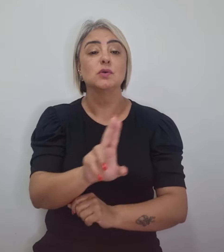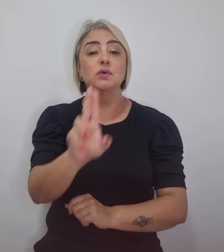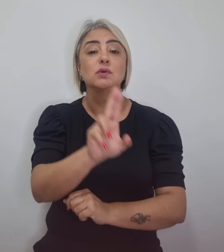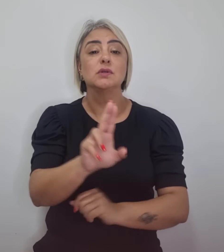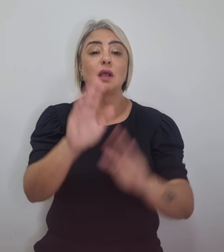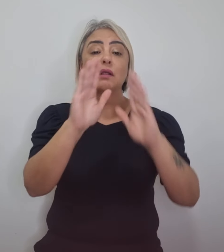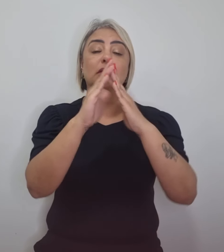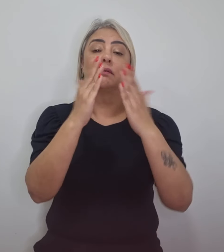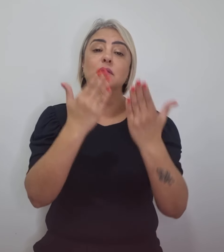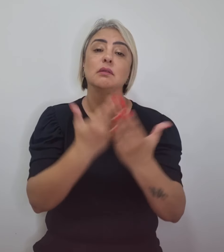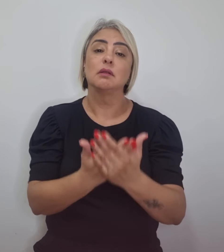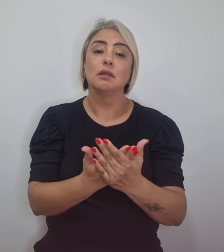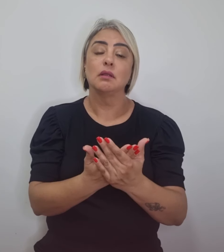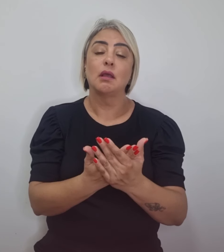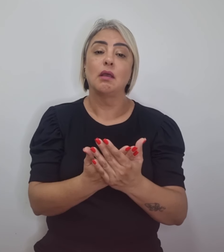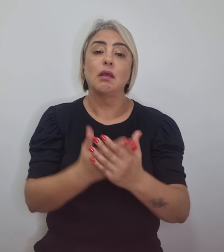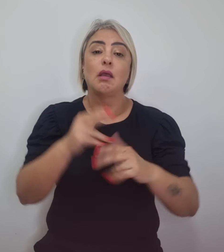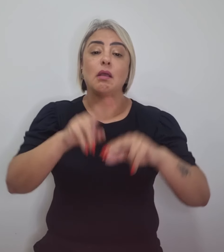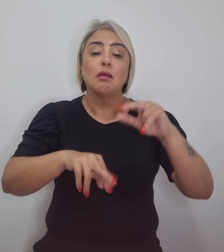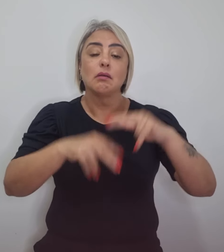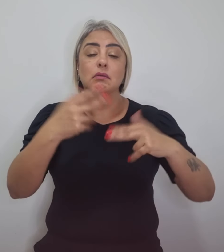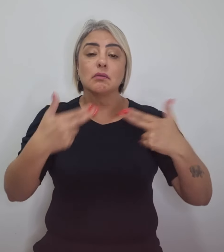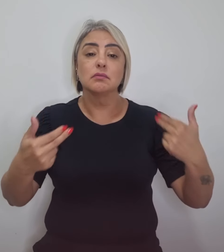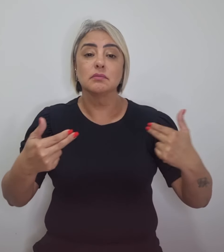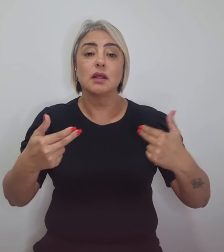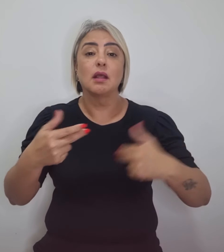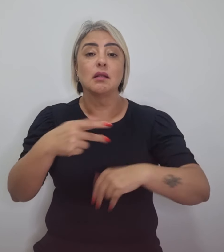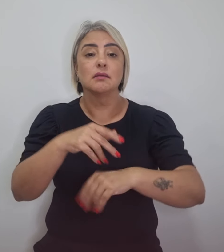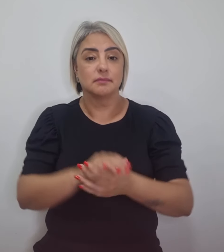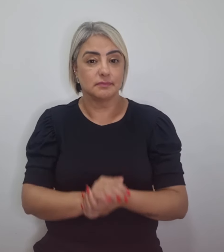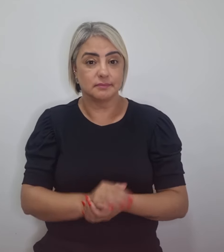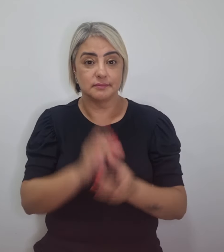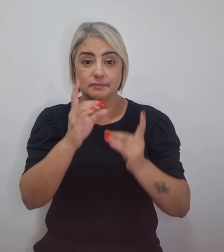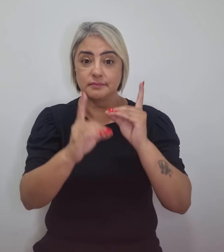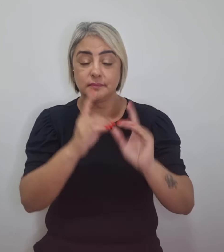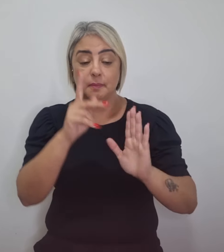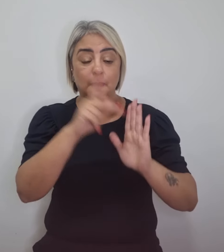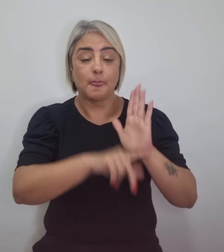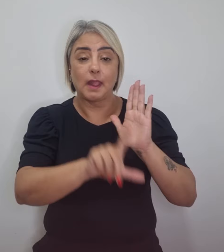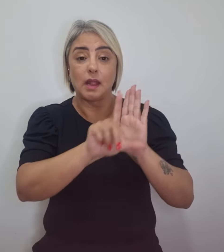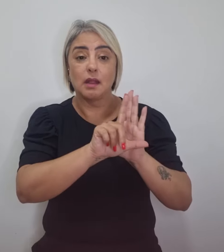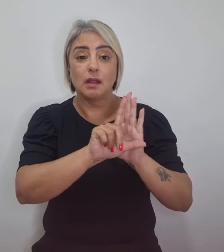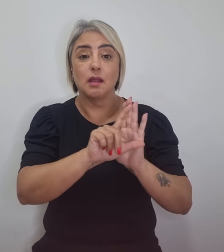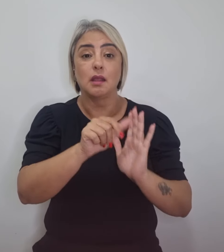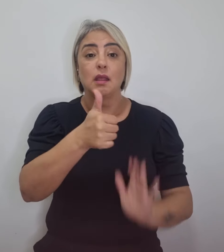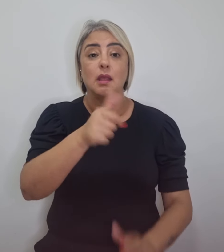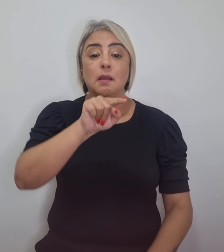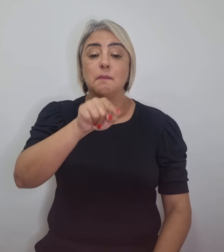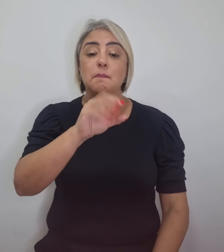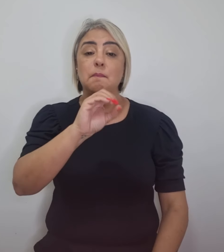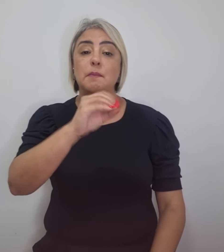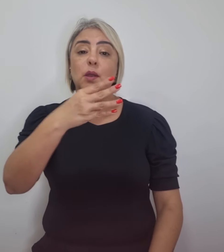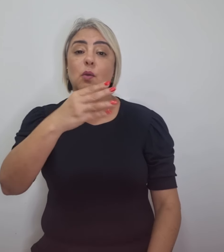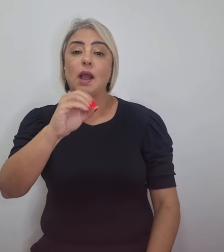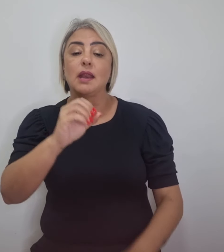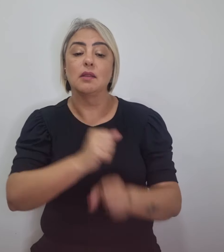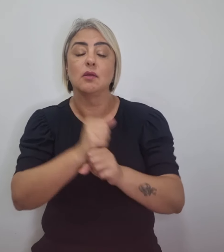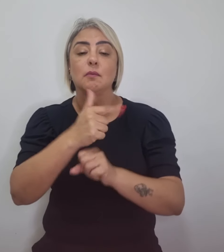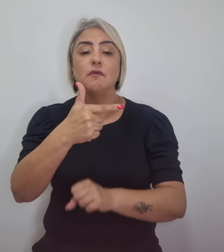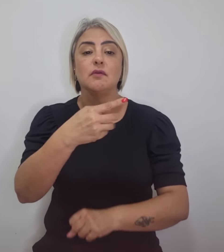escolas como material paradidático. O projeto de lei 1040-2024 não tem